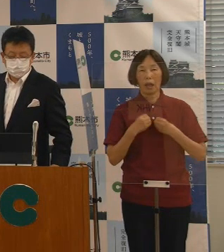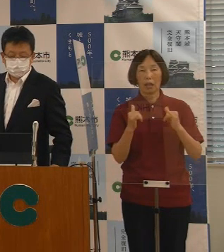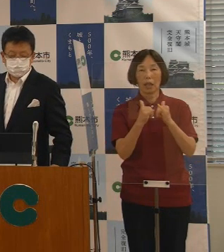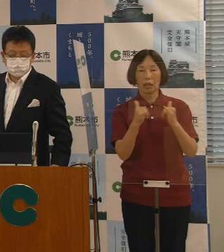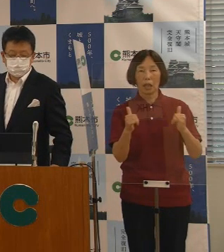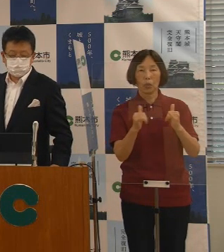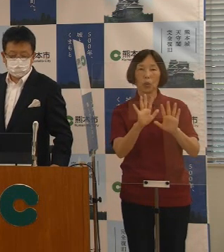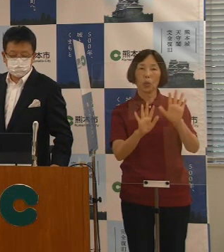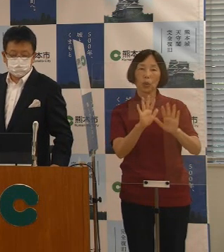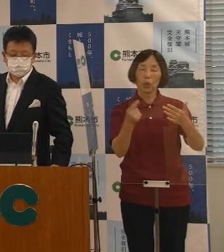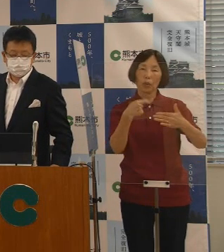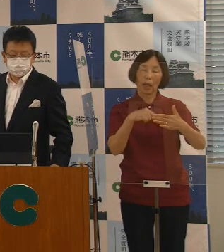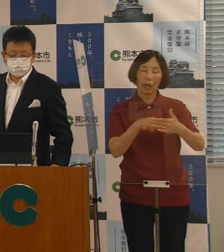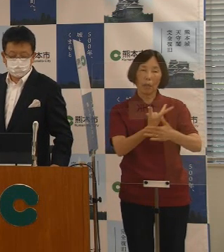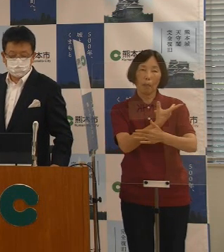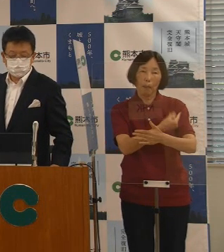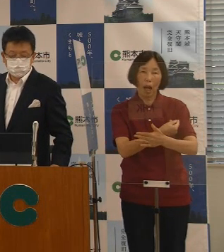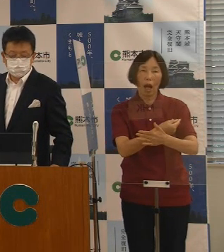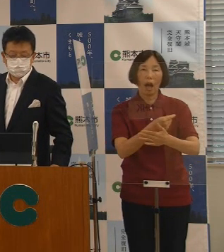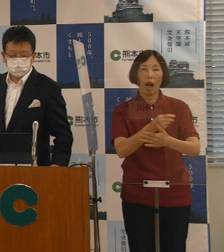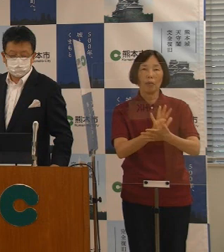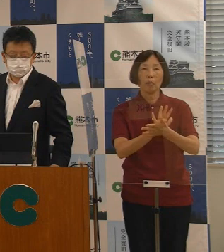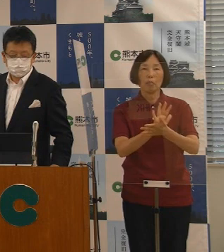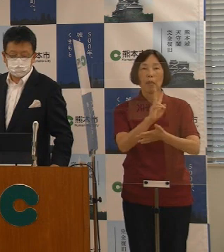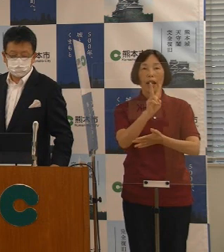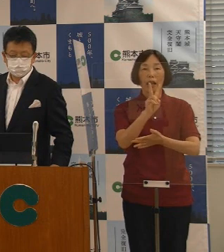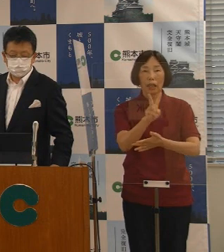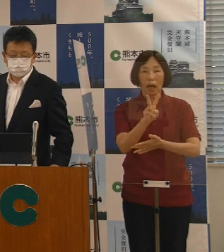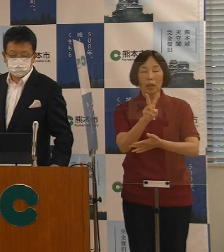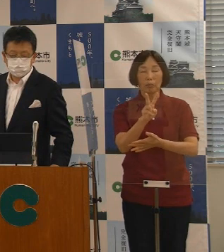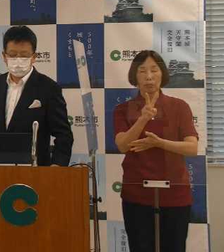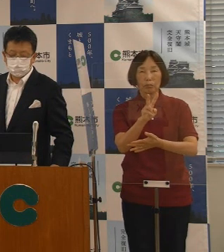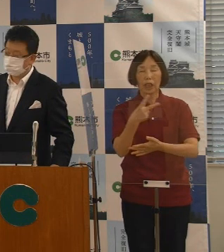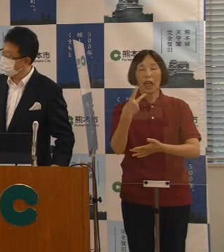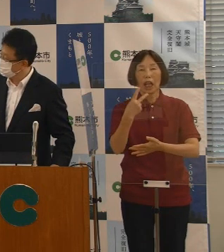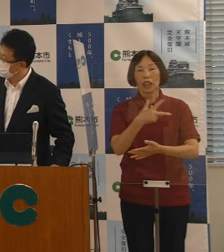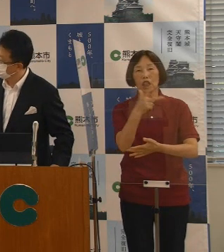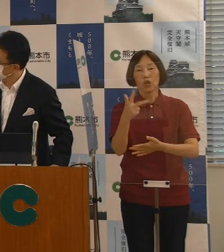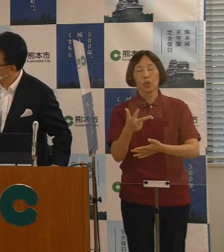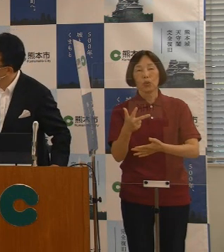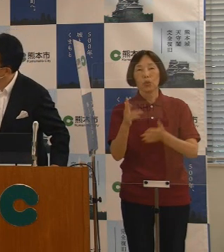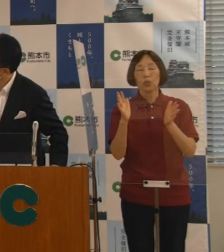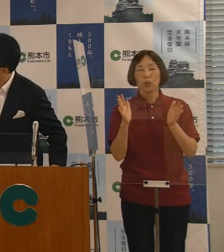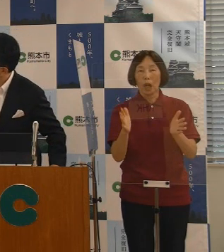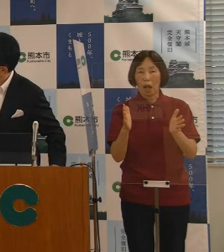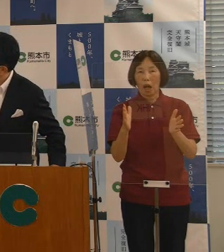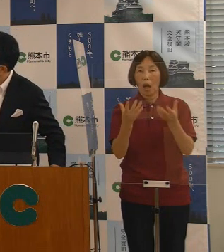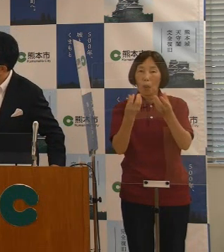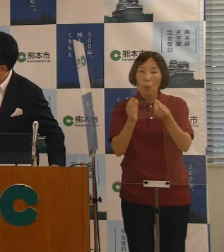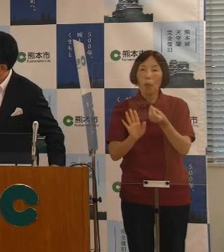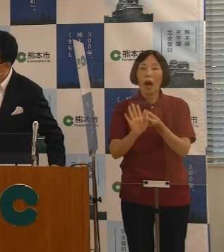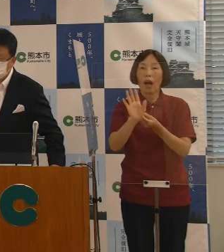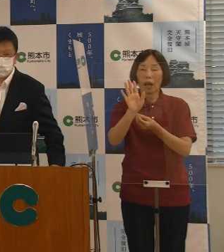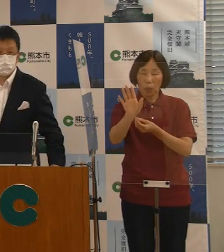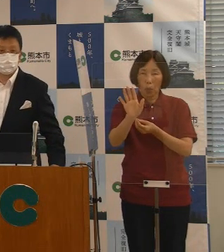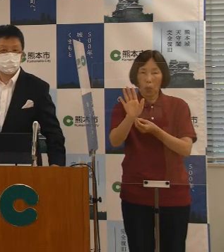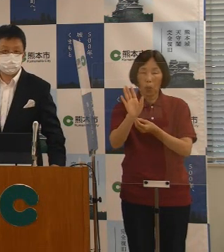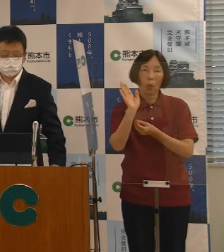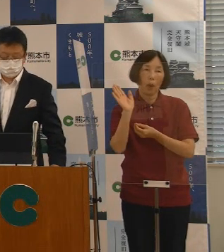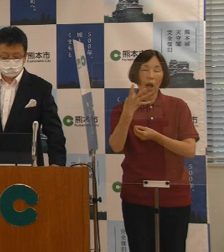うちワクチン2回接種後2週間以上経過した方というのはここです